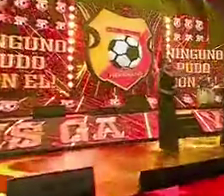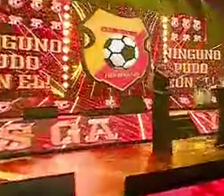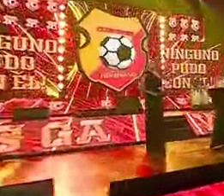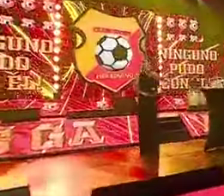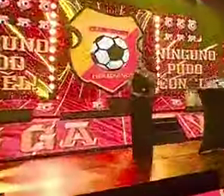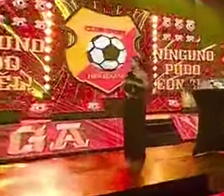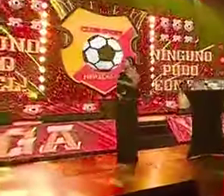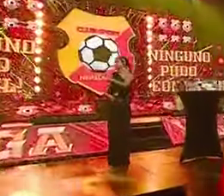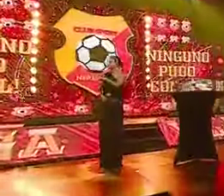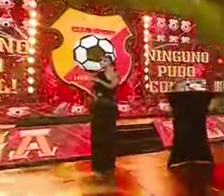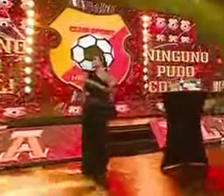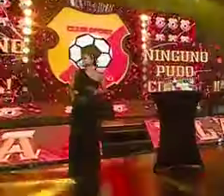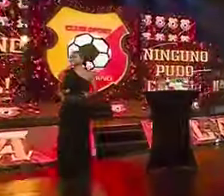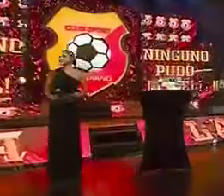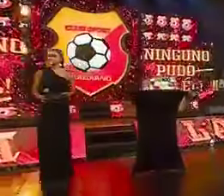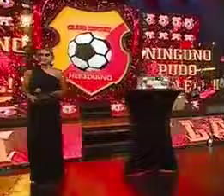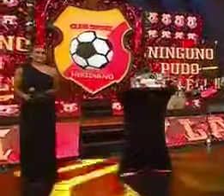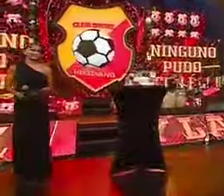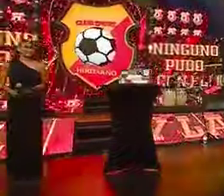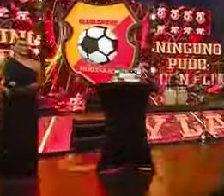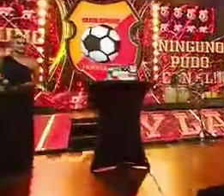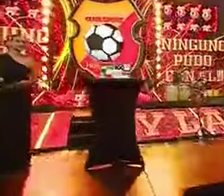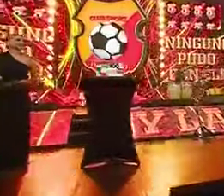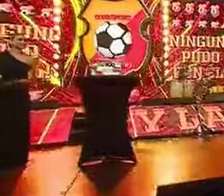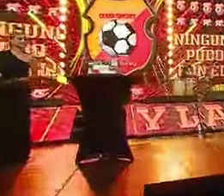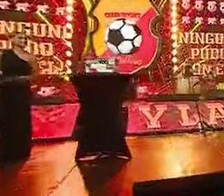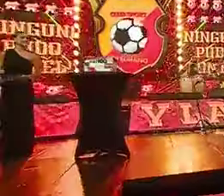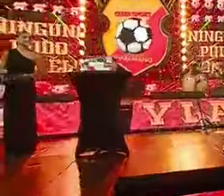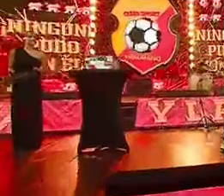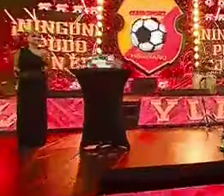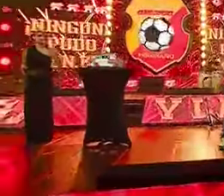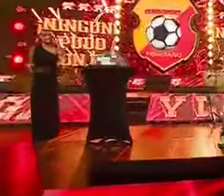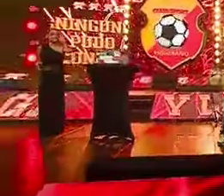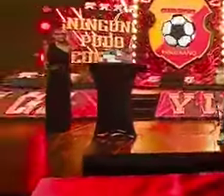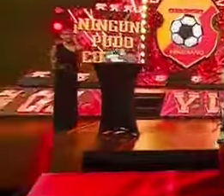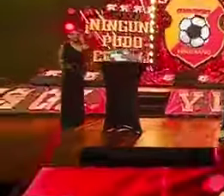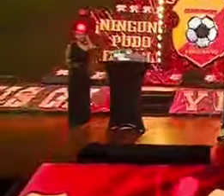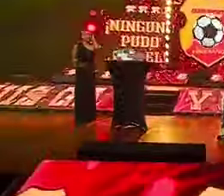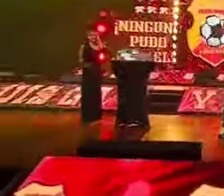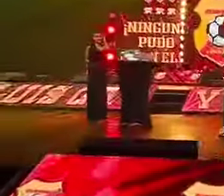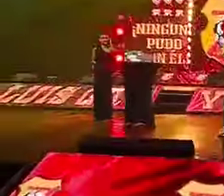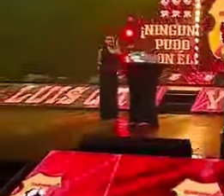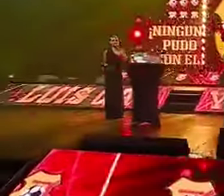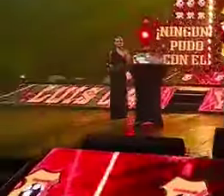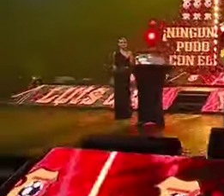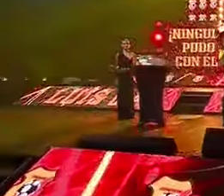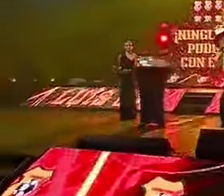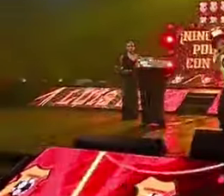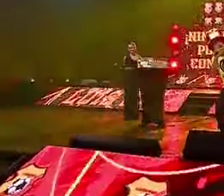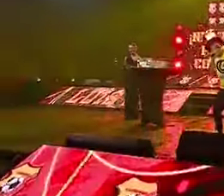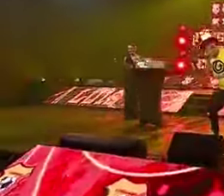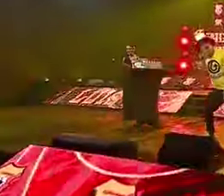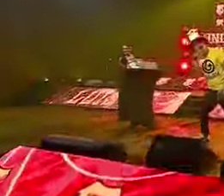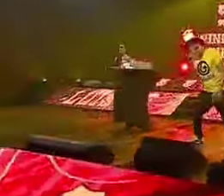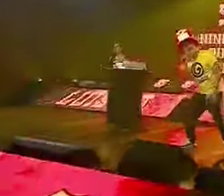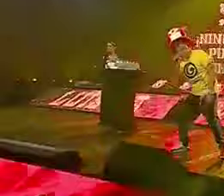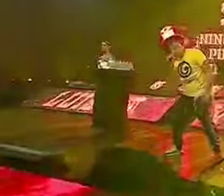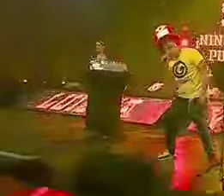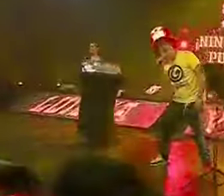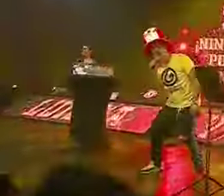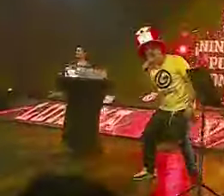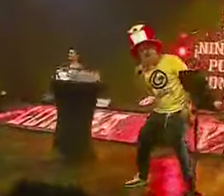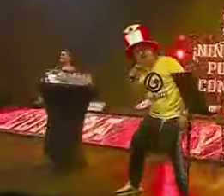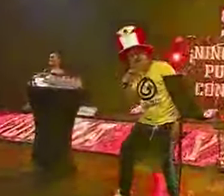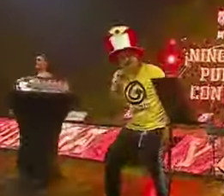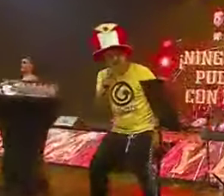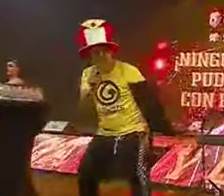dice. Ninguno pudo con él. ¿Cómo? Ninguno pudo con él. Con el equipo